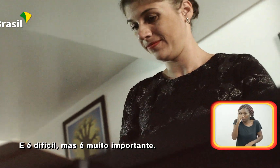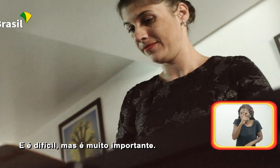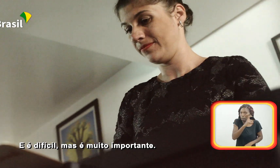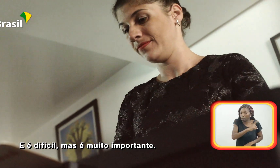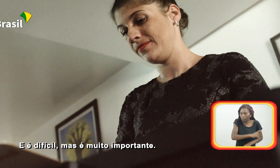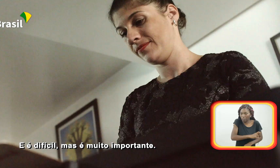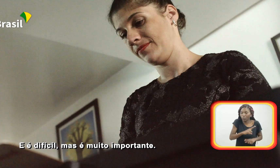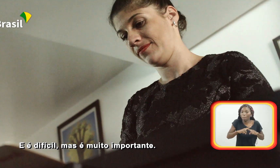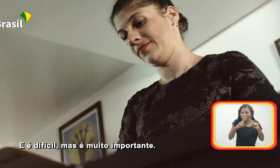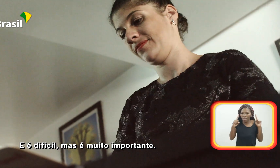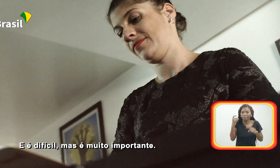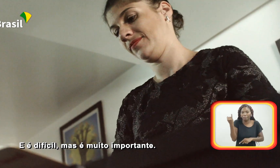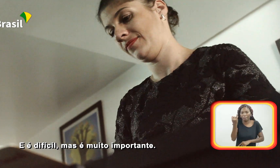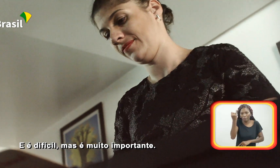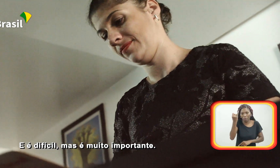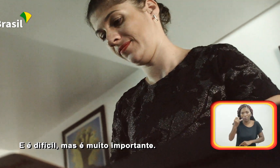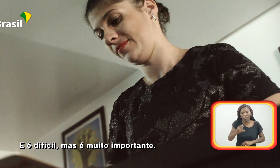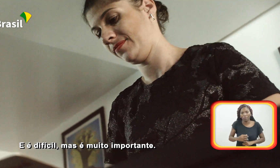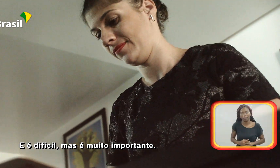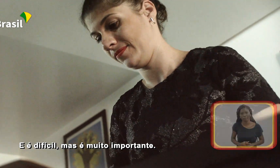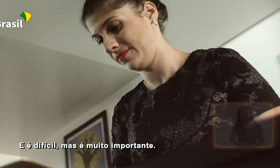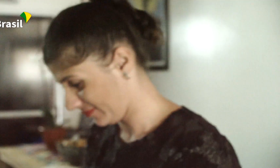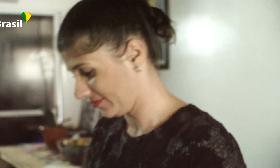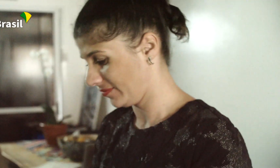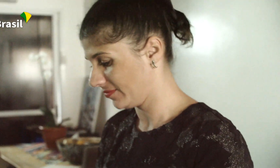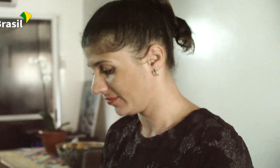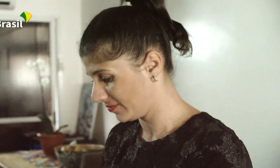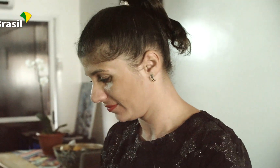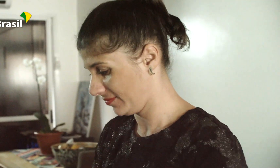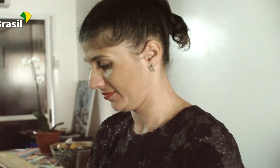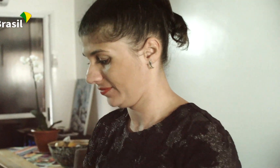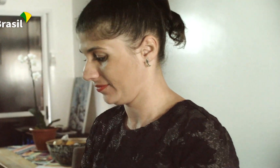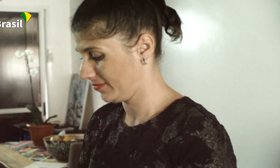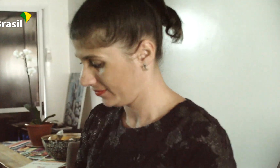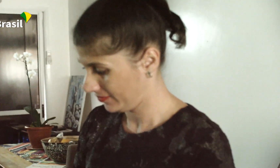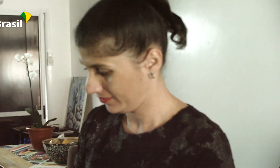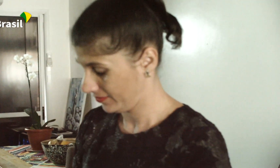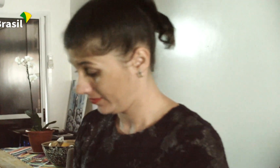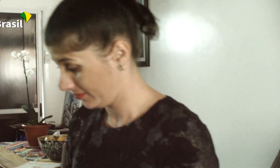E é difícil, mas é muito importante. Janaína, de pé, toca o teclado.